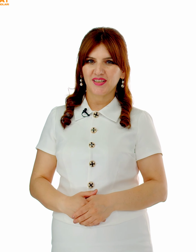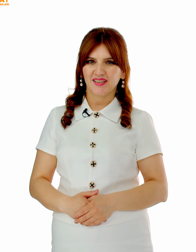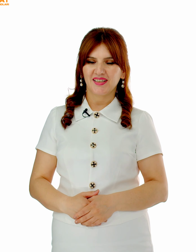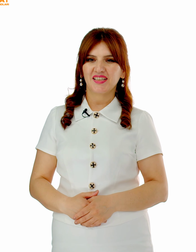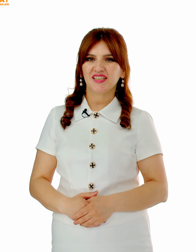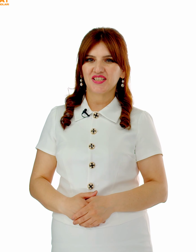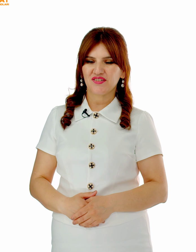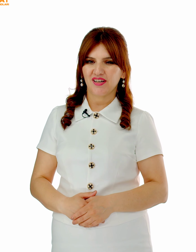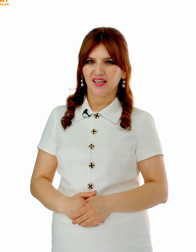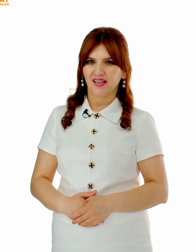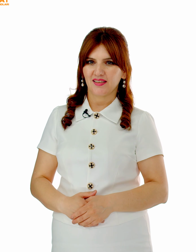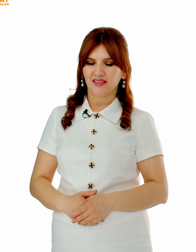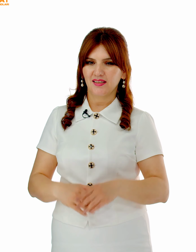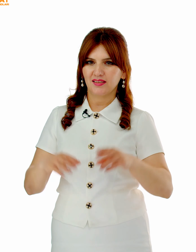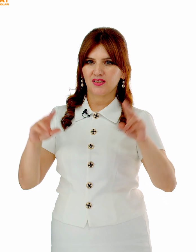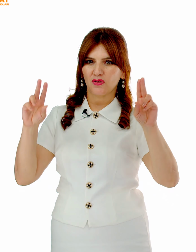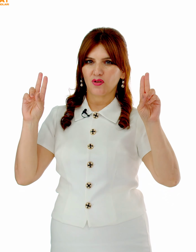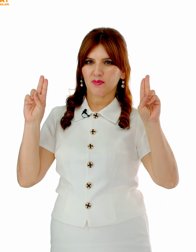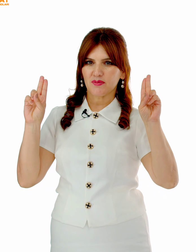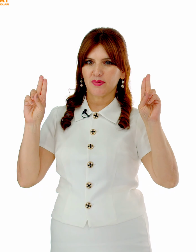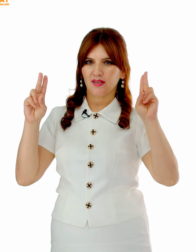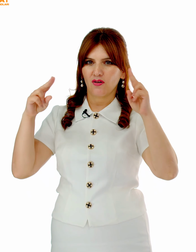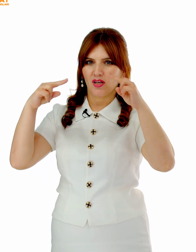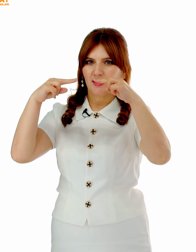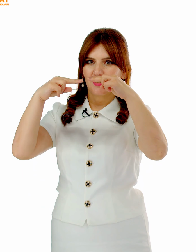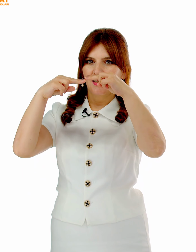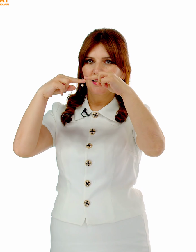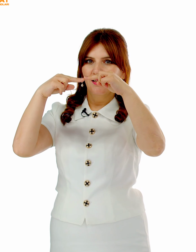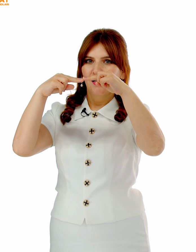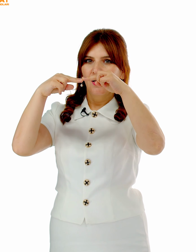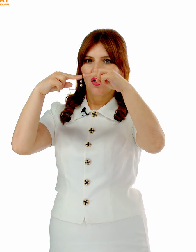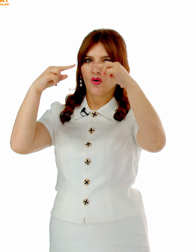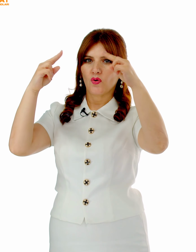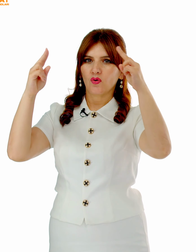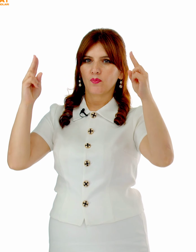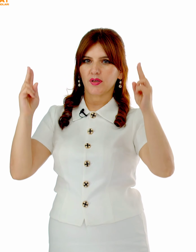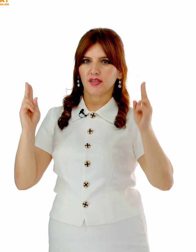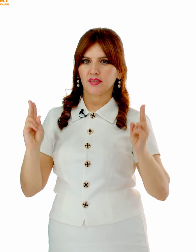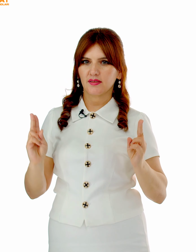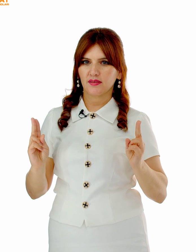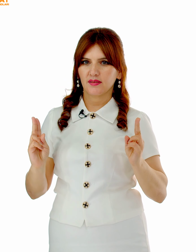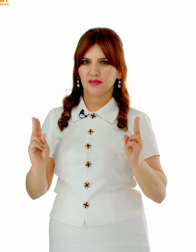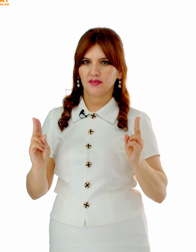Ko'prikning ikkinchi varianti ikkita qo'limiz P holatida ko'prik.